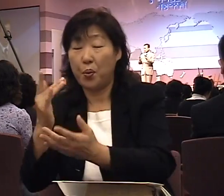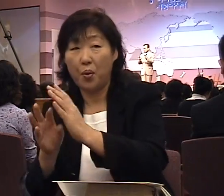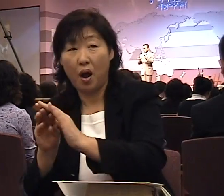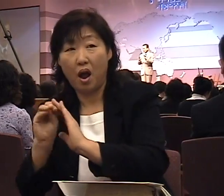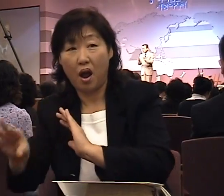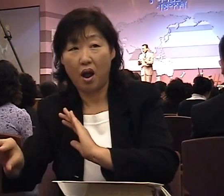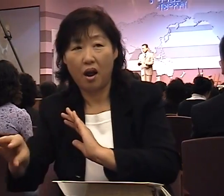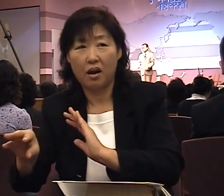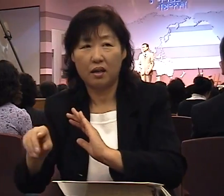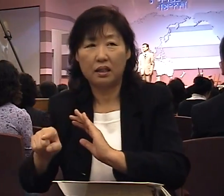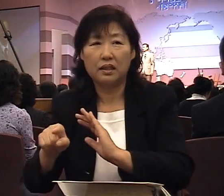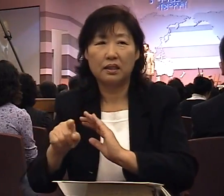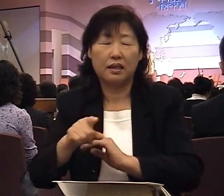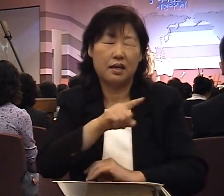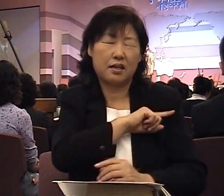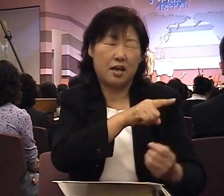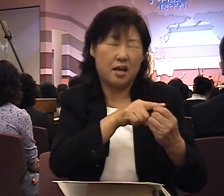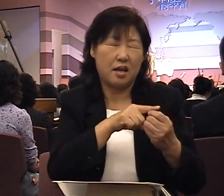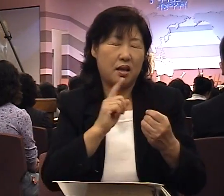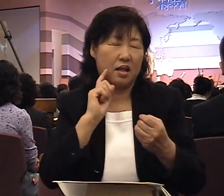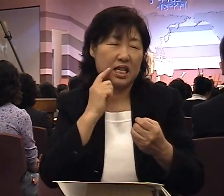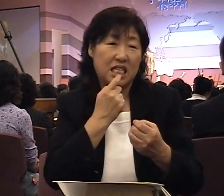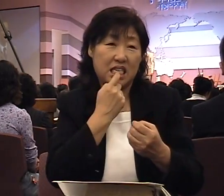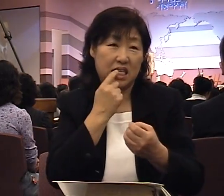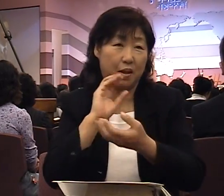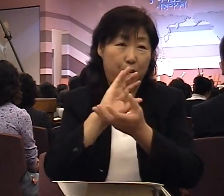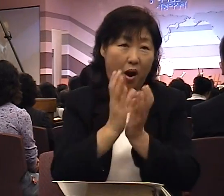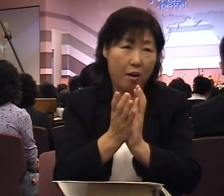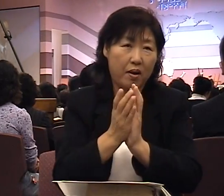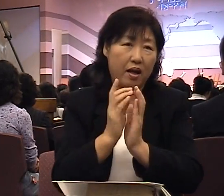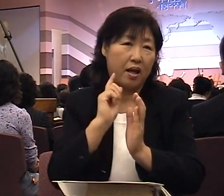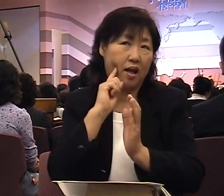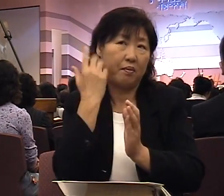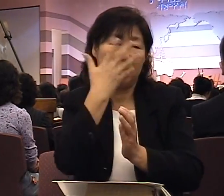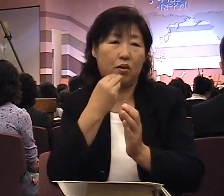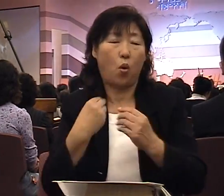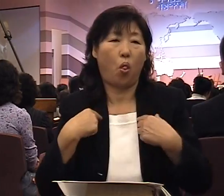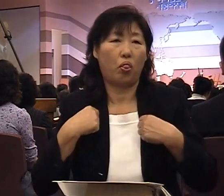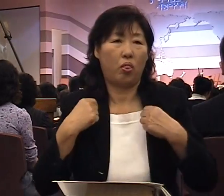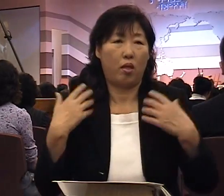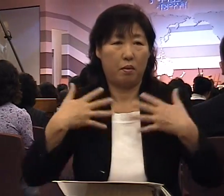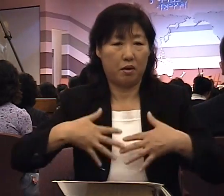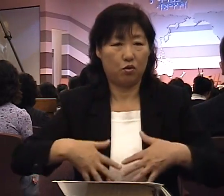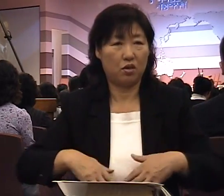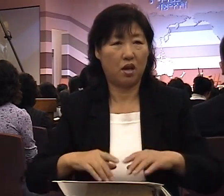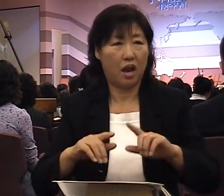가장 아름다운 모습 입혀주시지 아니하느냐.